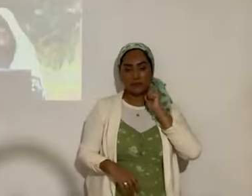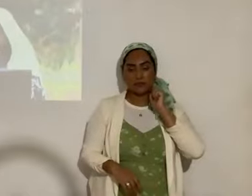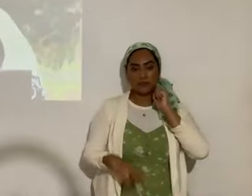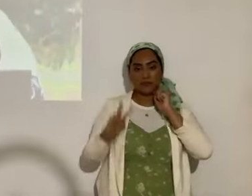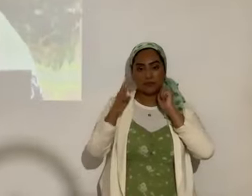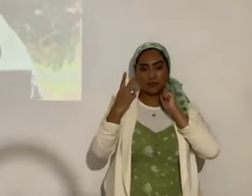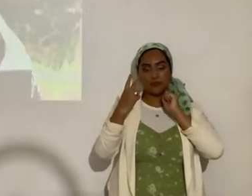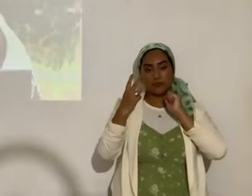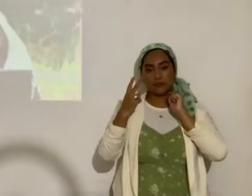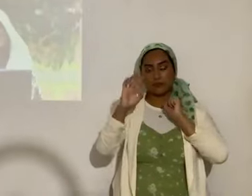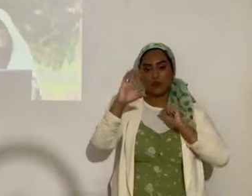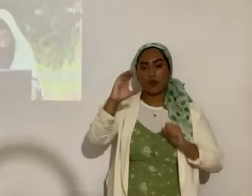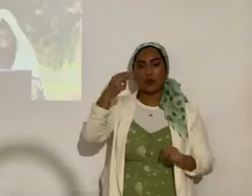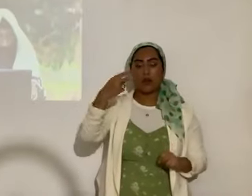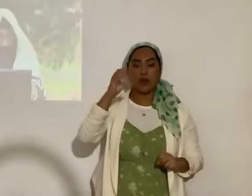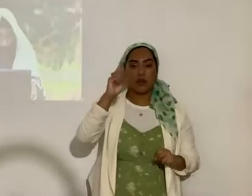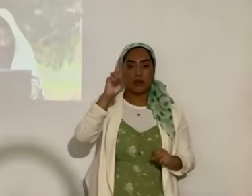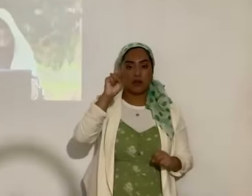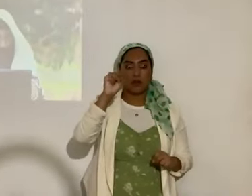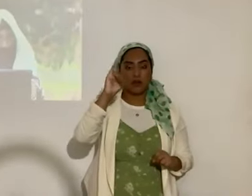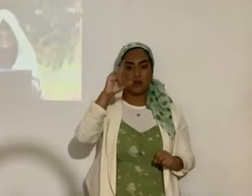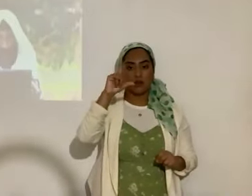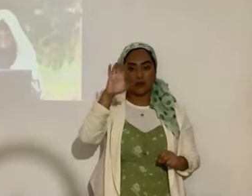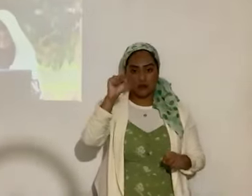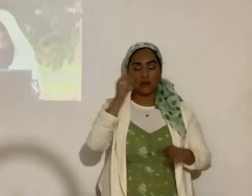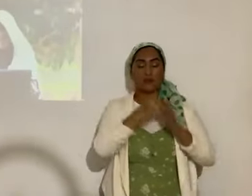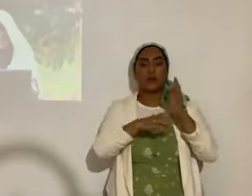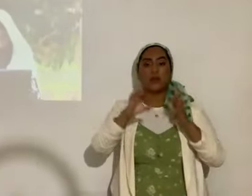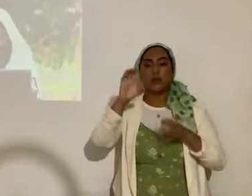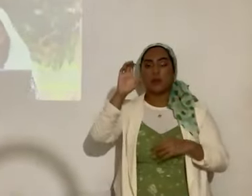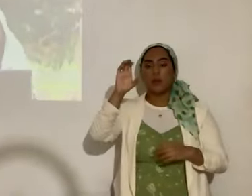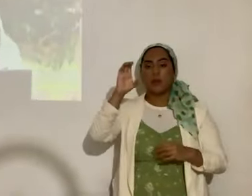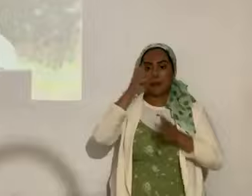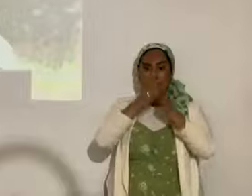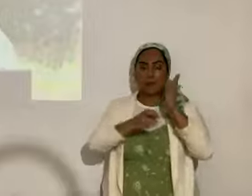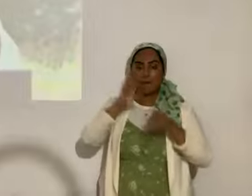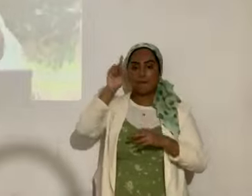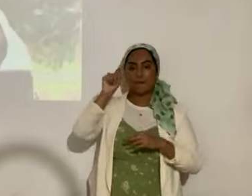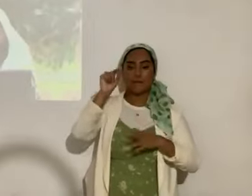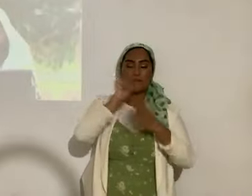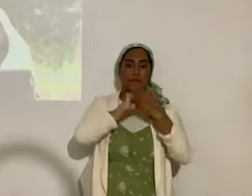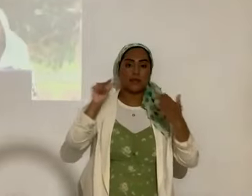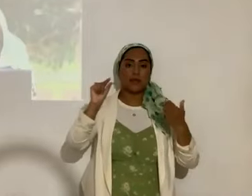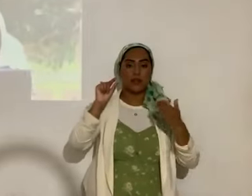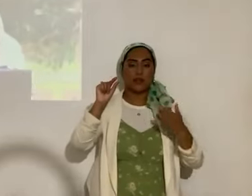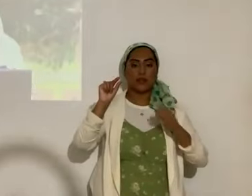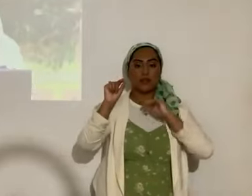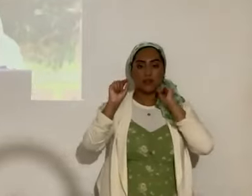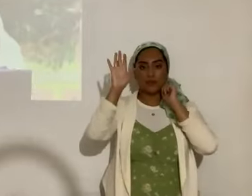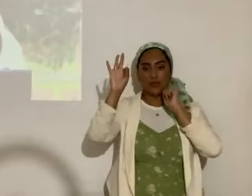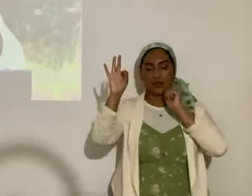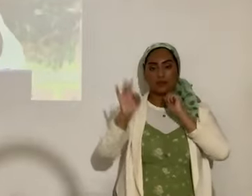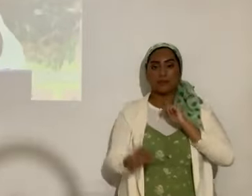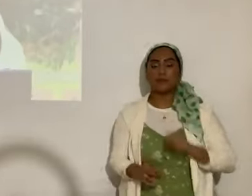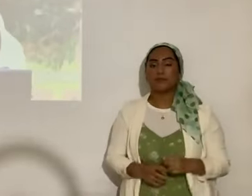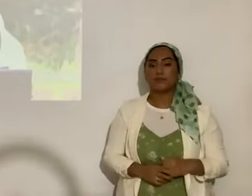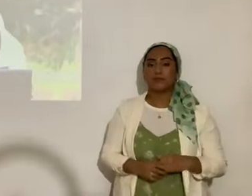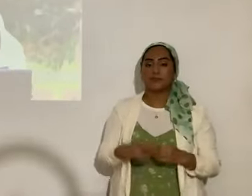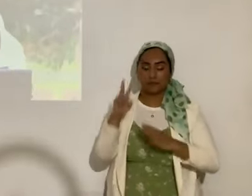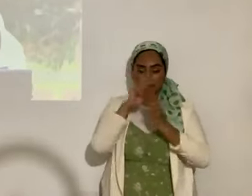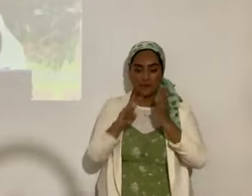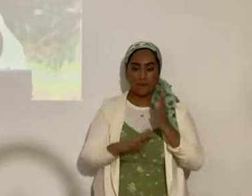capítulo 20 verso 9 dice así segunda de crónicas capítulo 20 en el verso 9 dice